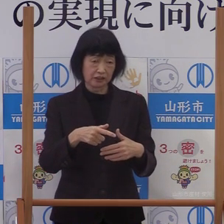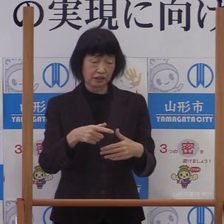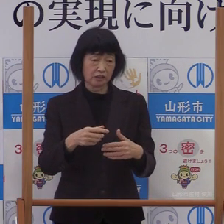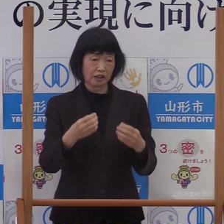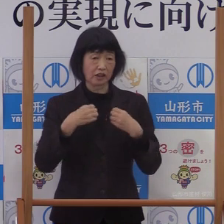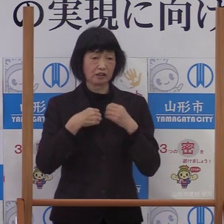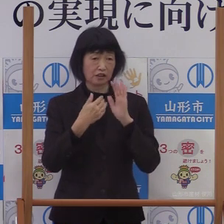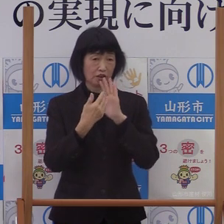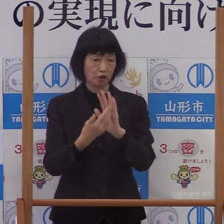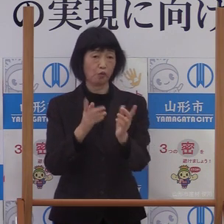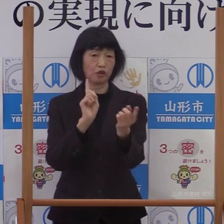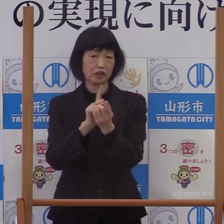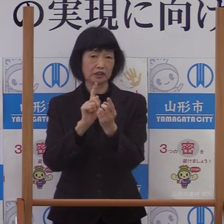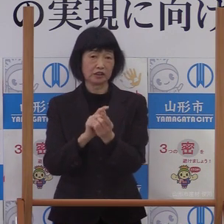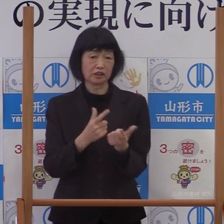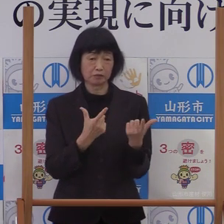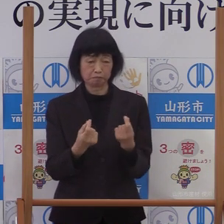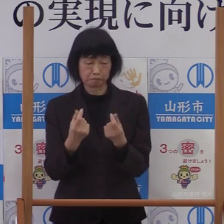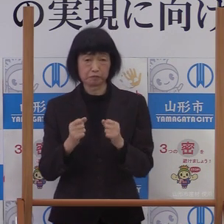ります。